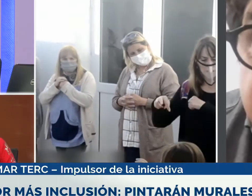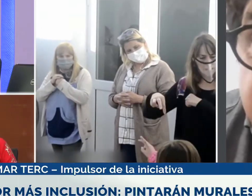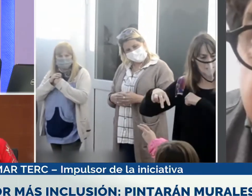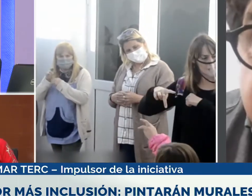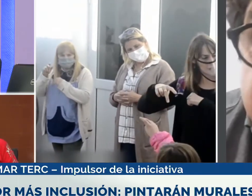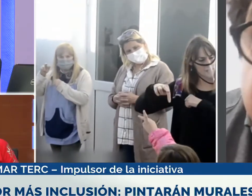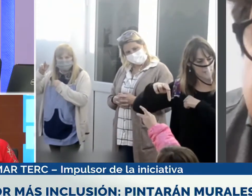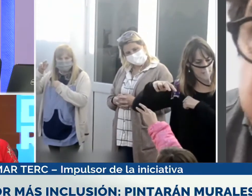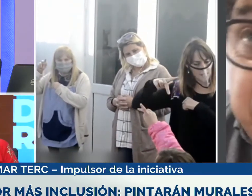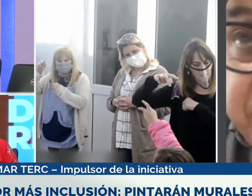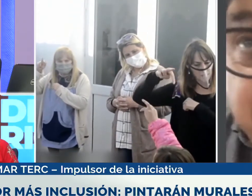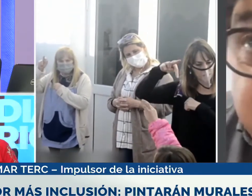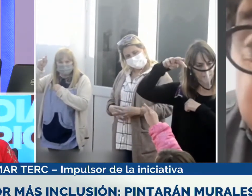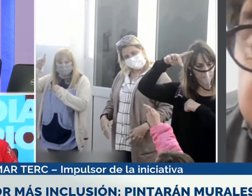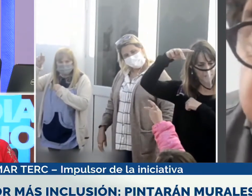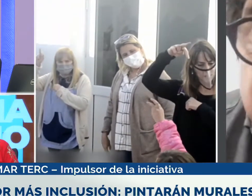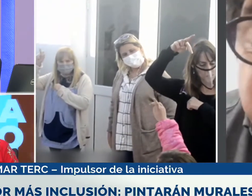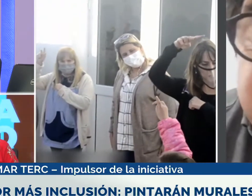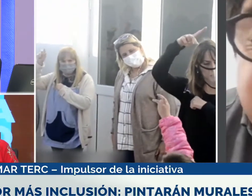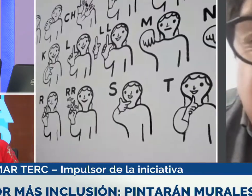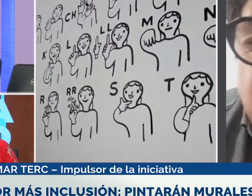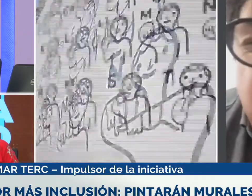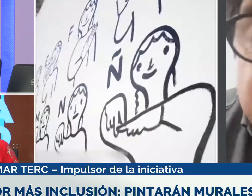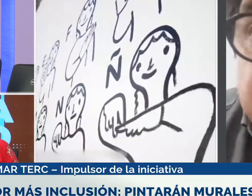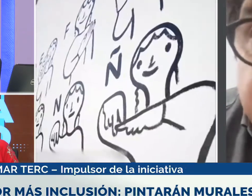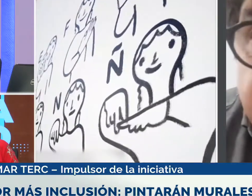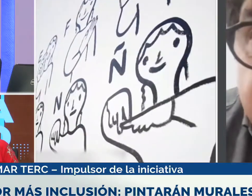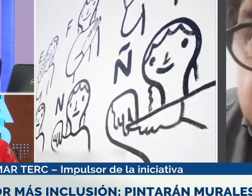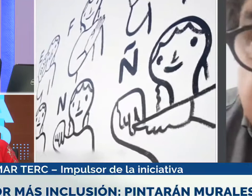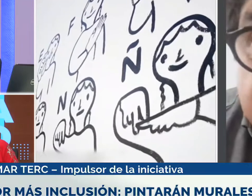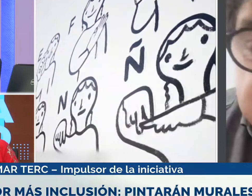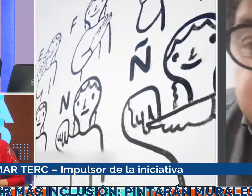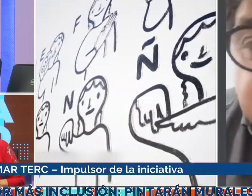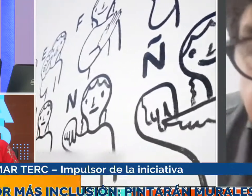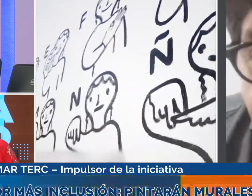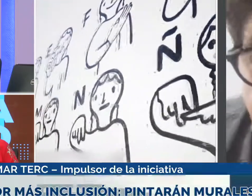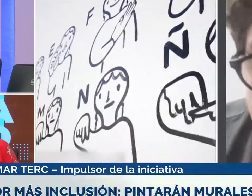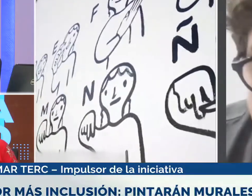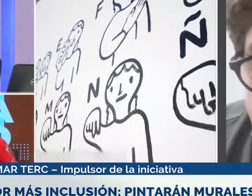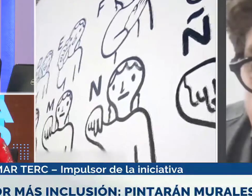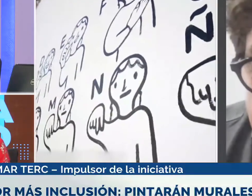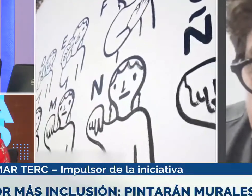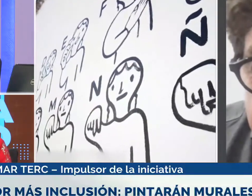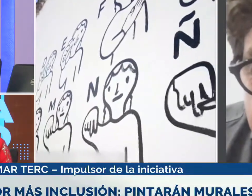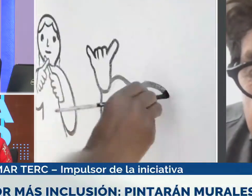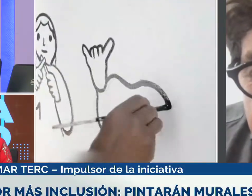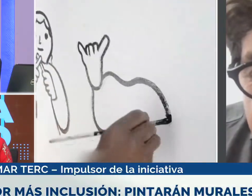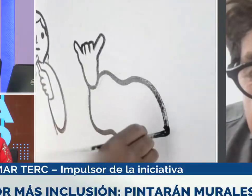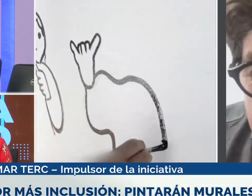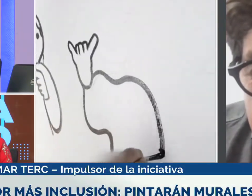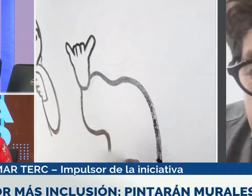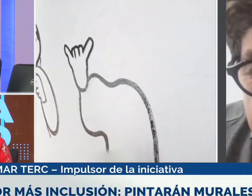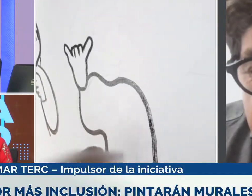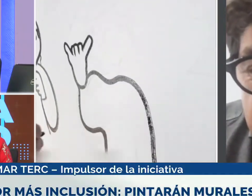que sea perfecto, digamos, que sea un mural lo más perfectible posible. Sí, por ahí un rebote nacional, pensaba